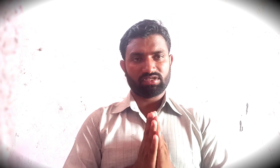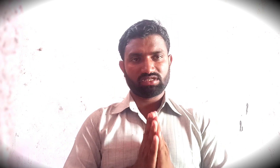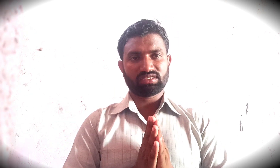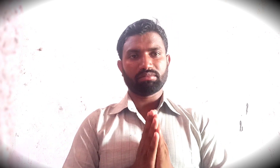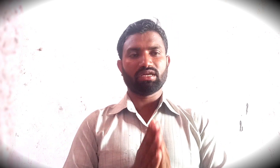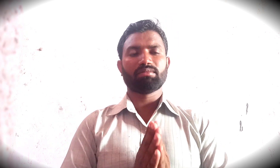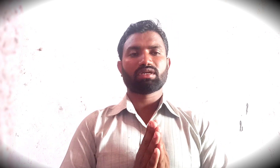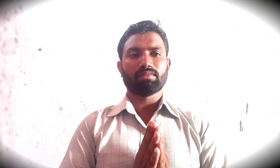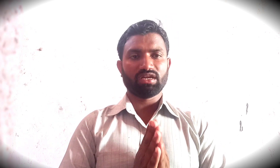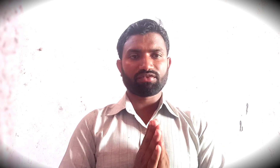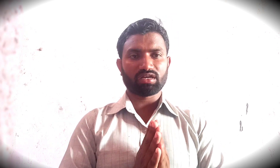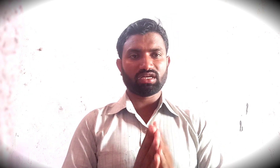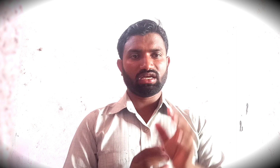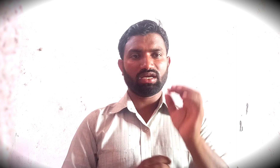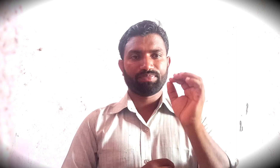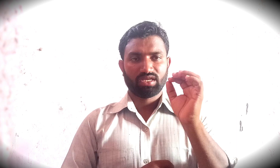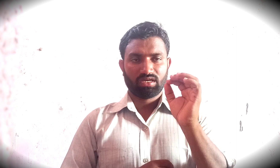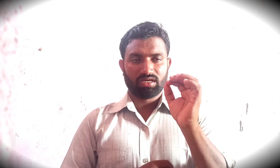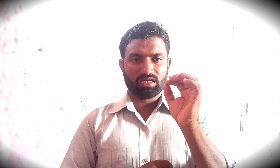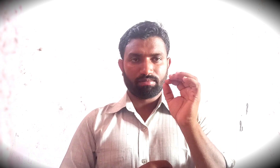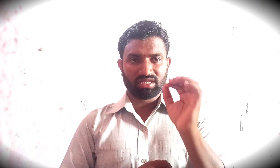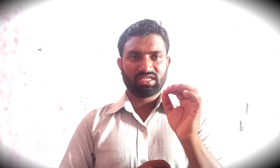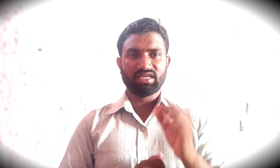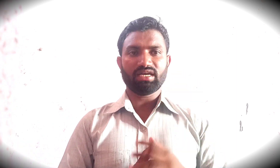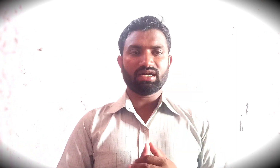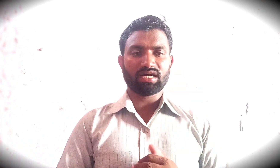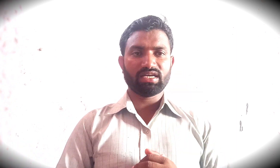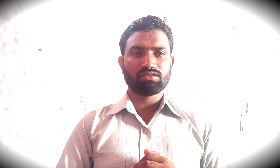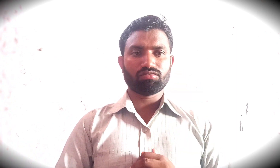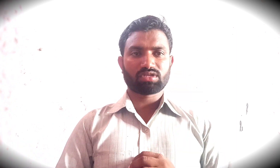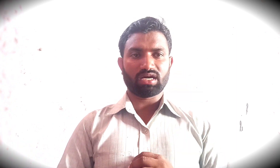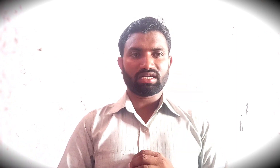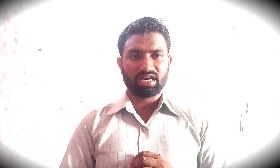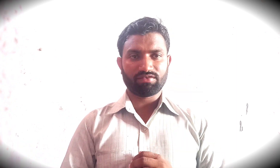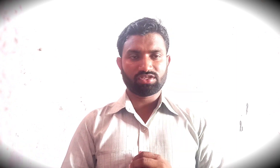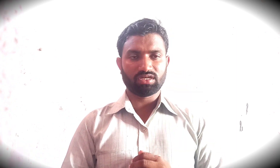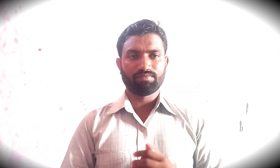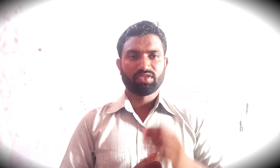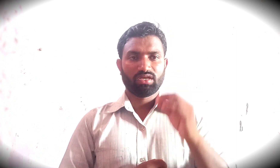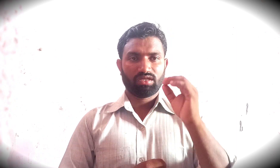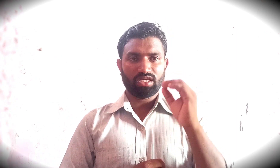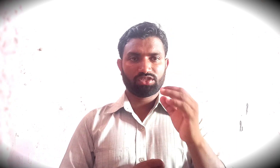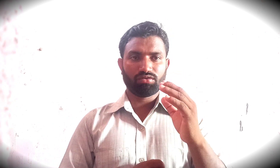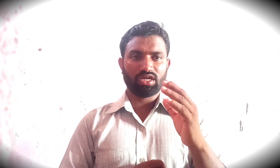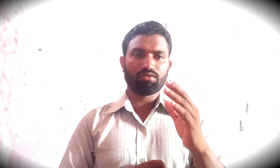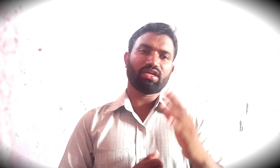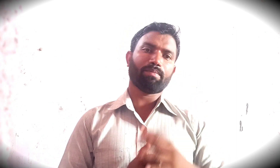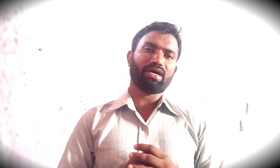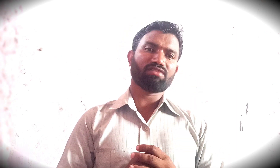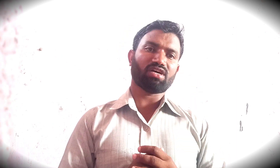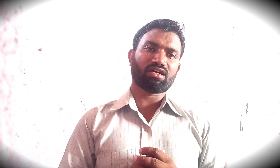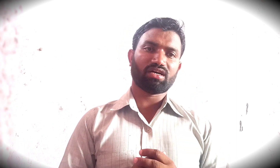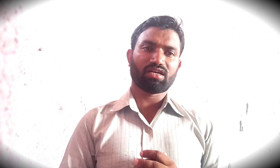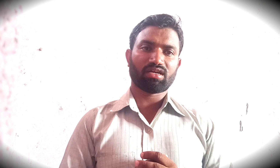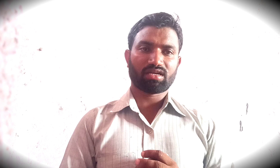वचन से मनन करते हैं। मत्ती 28 उसका 18 वचन, यीशु ने उनके पास आकर